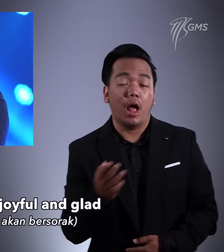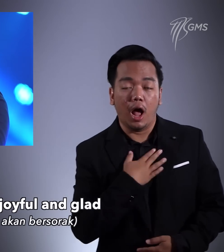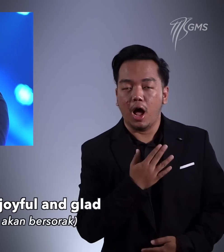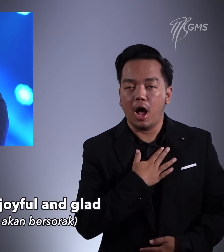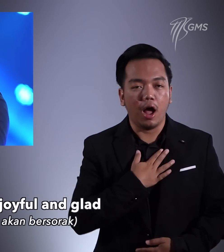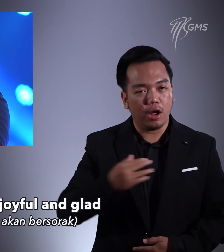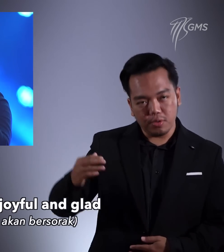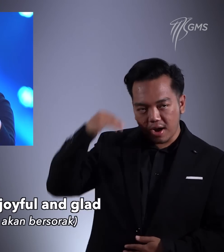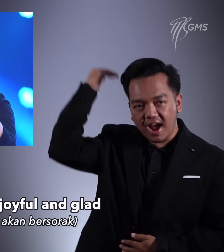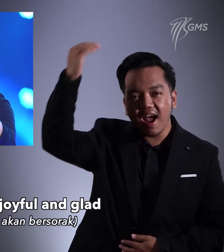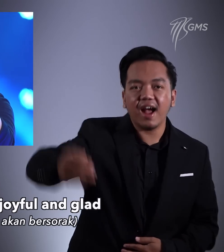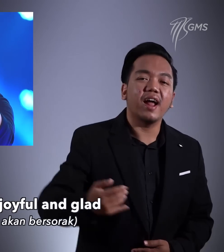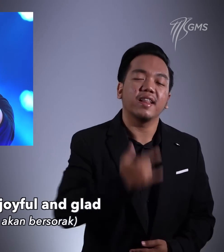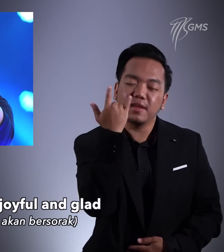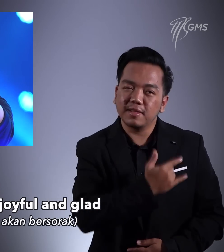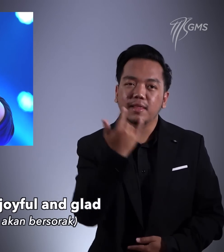I will